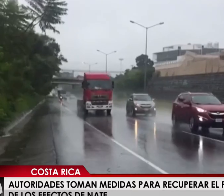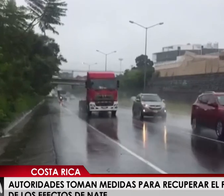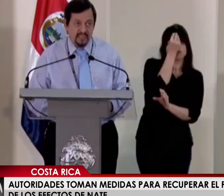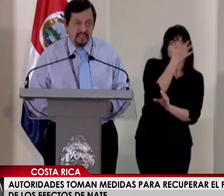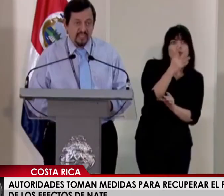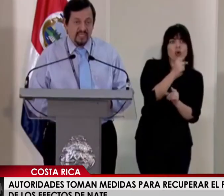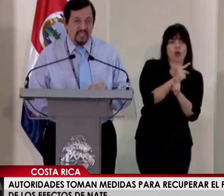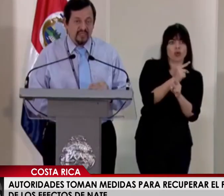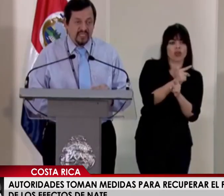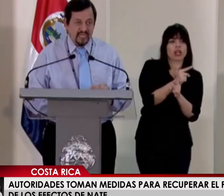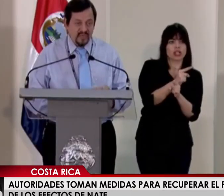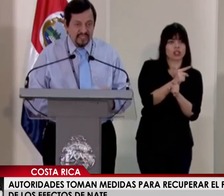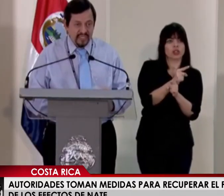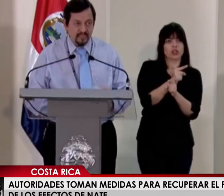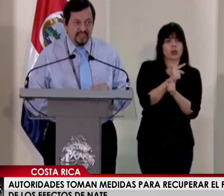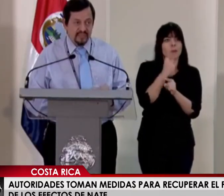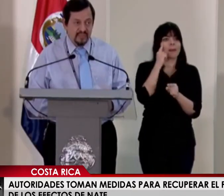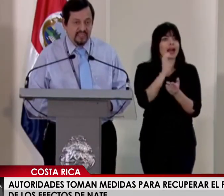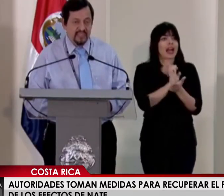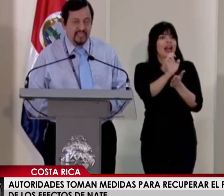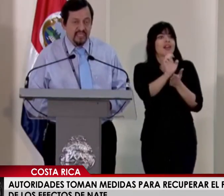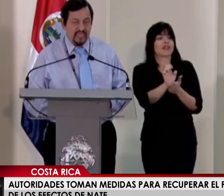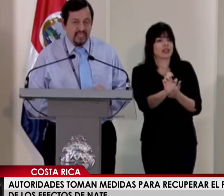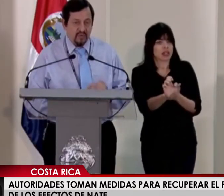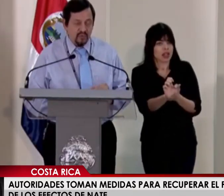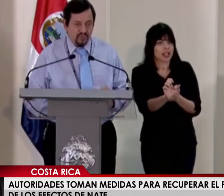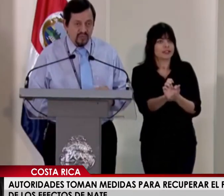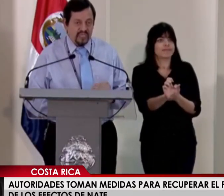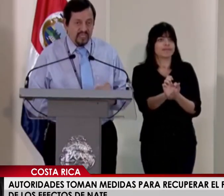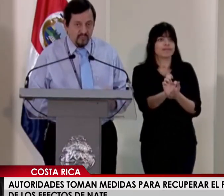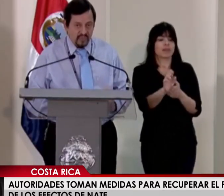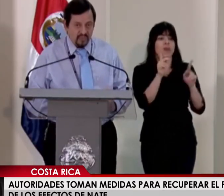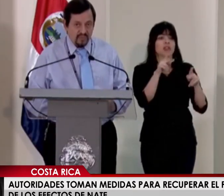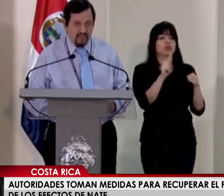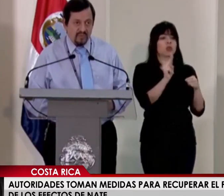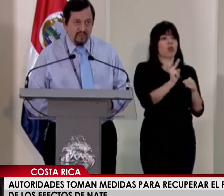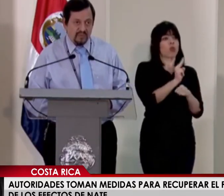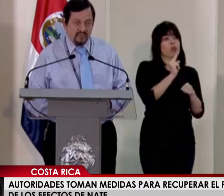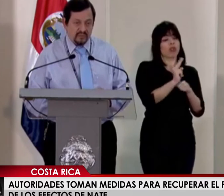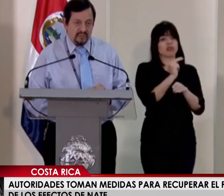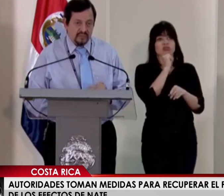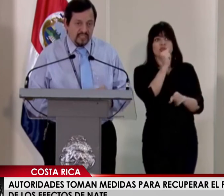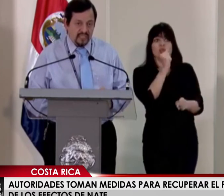adecuadamente y evitar precisamente el uso inadecuado